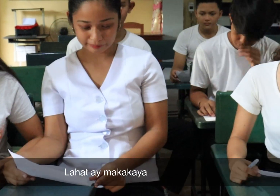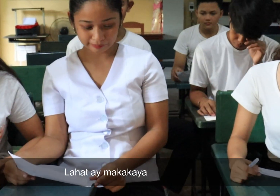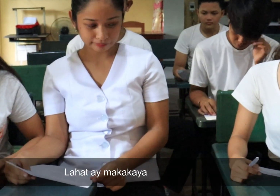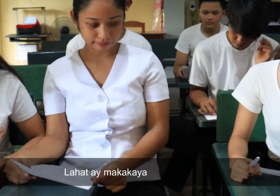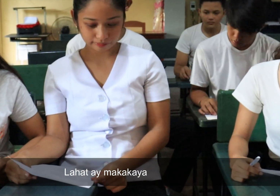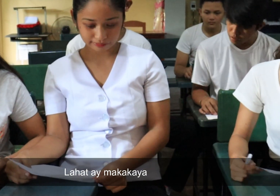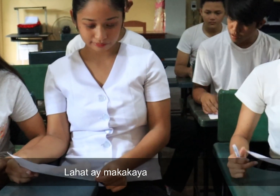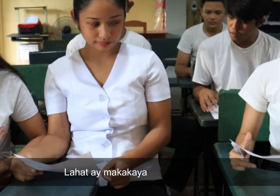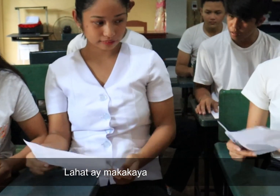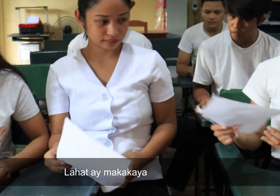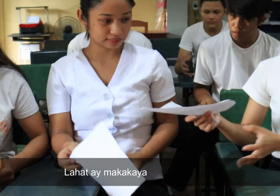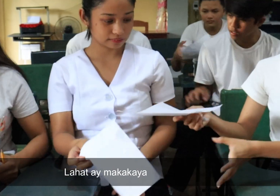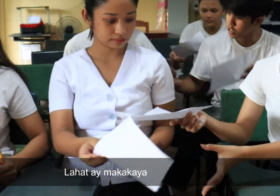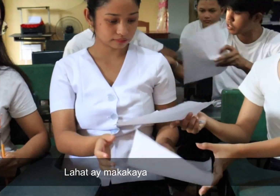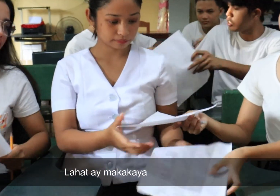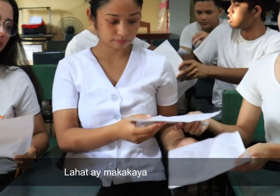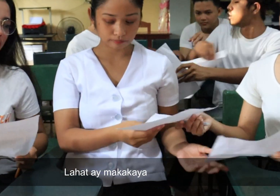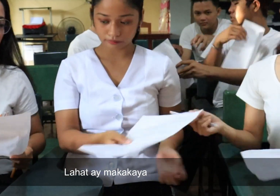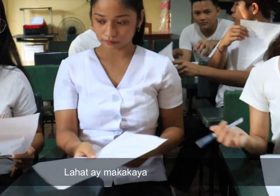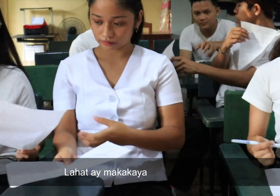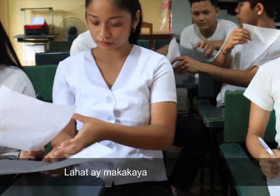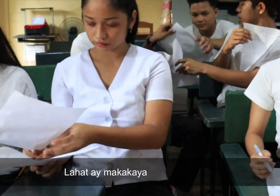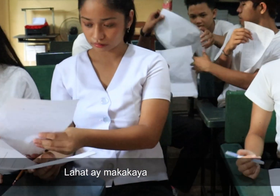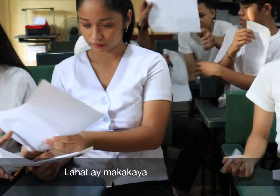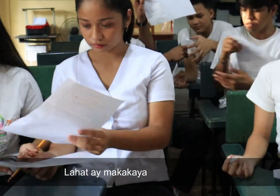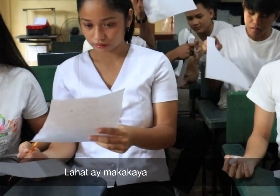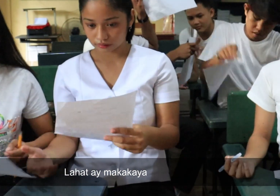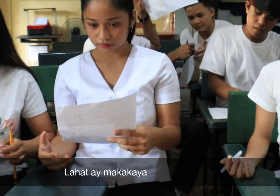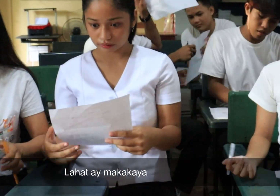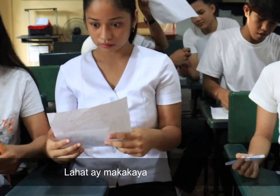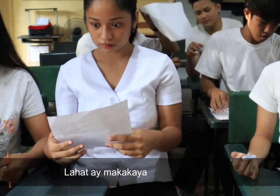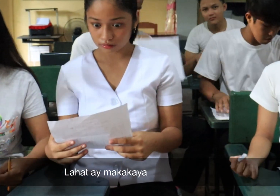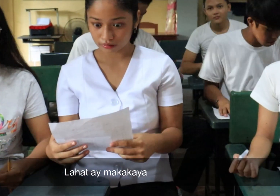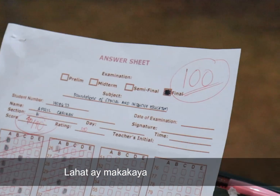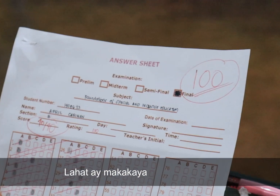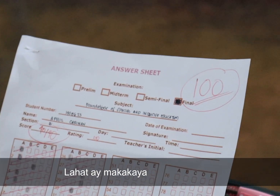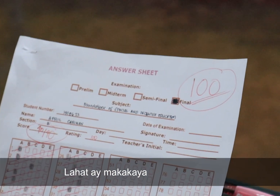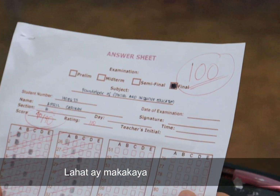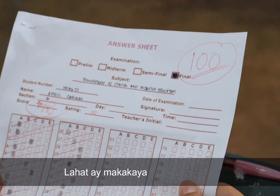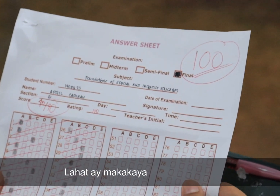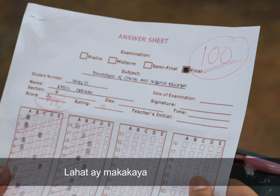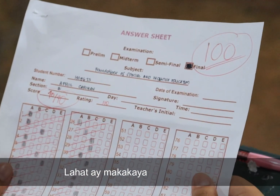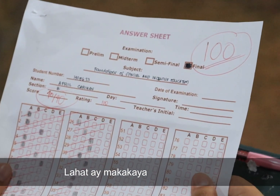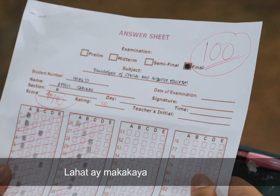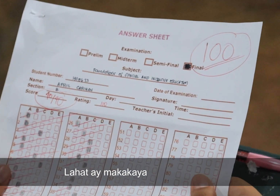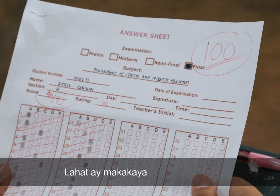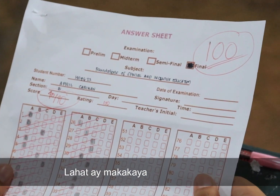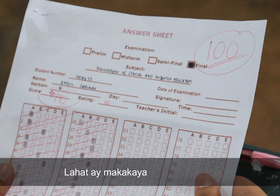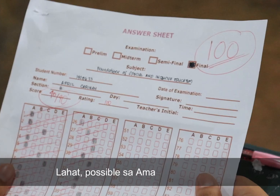Lahat ay makakaya, lahat ay makakaya,